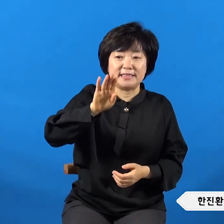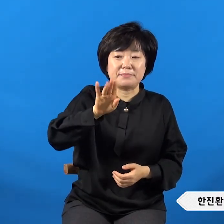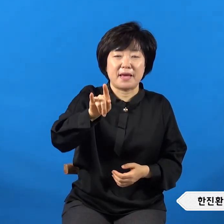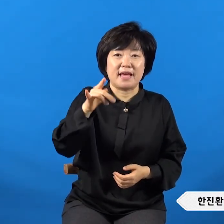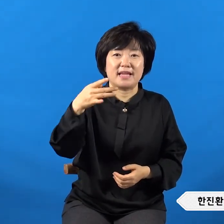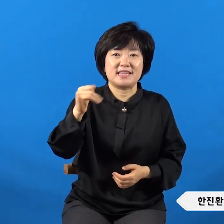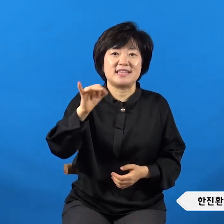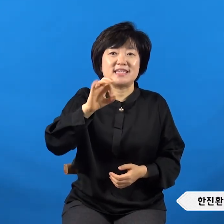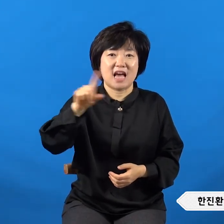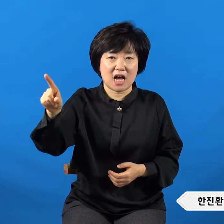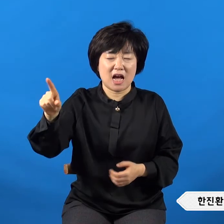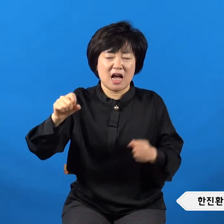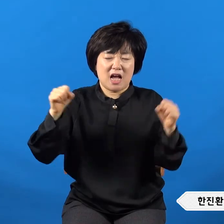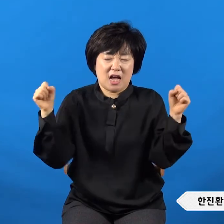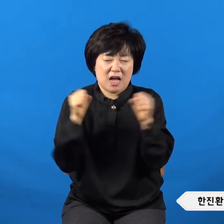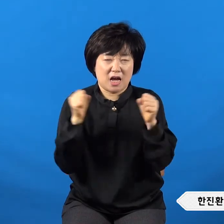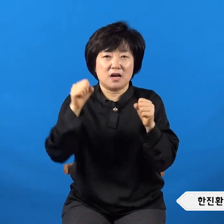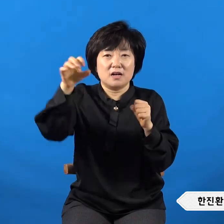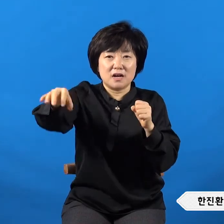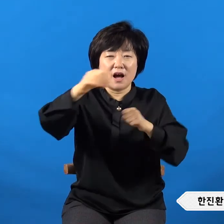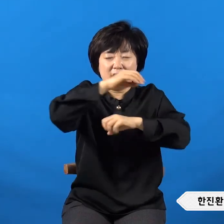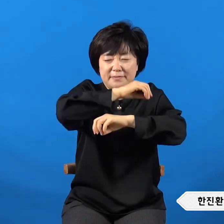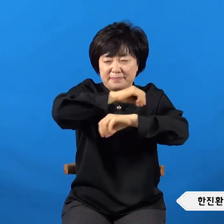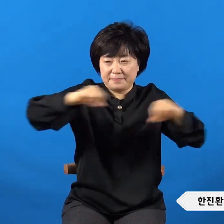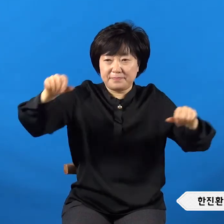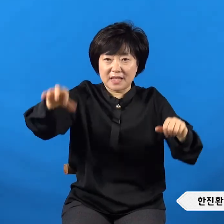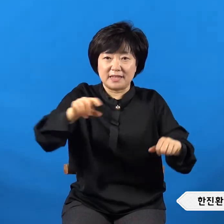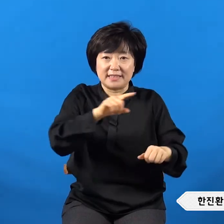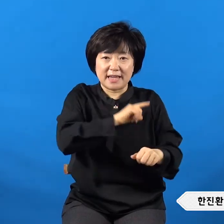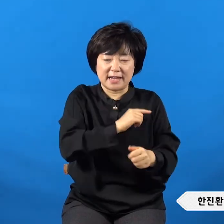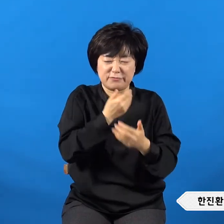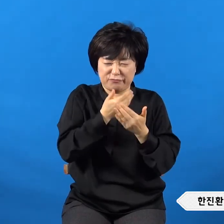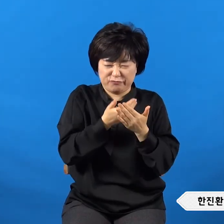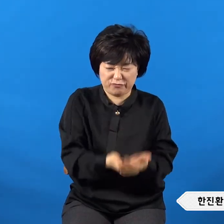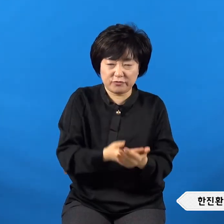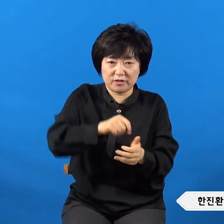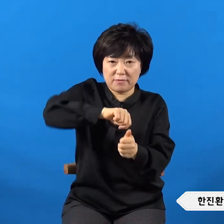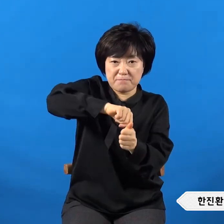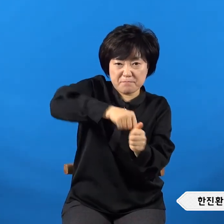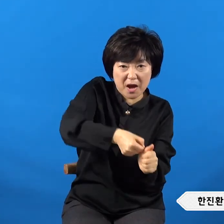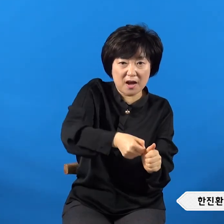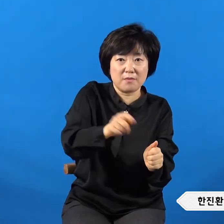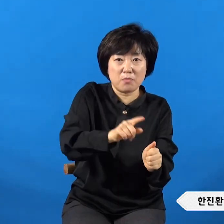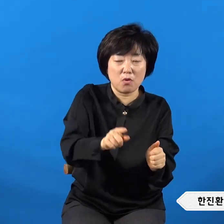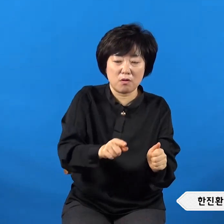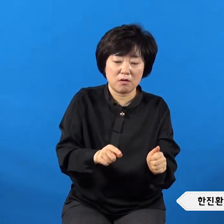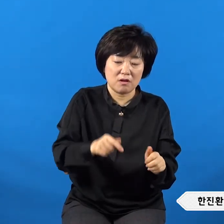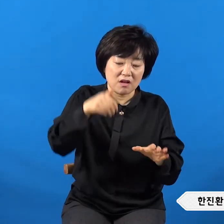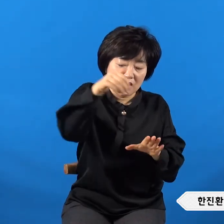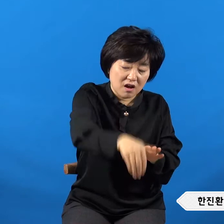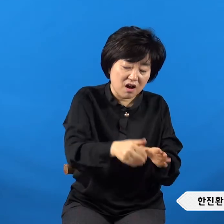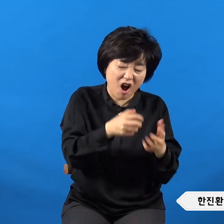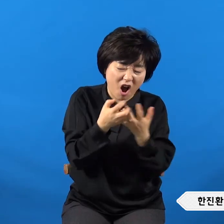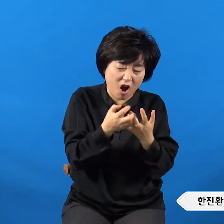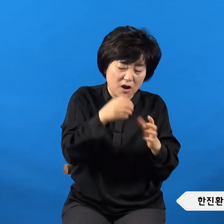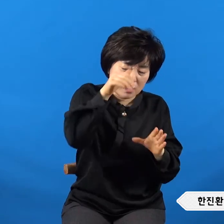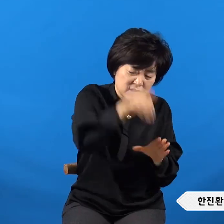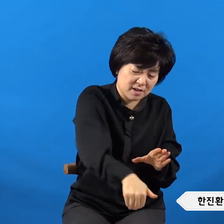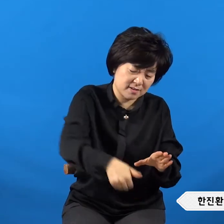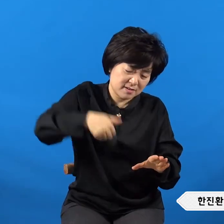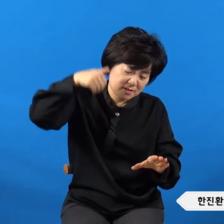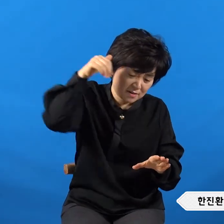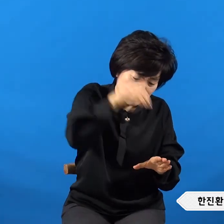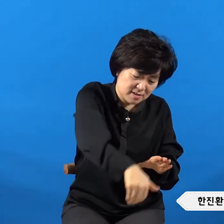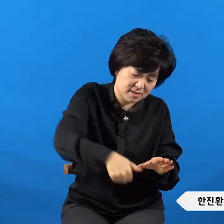수용소에서 그냥 중벌을 내릴 때 제일 중벌이 얼어붙은 동토를 팠다가는 다시 그